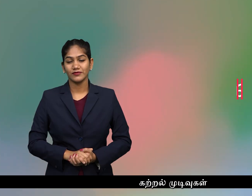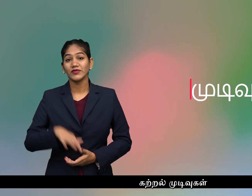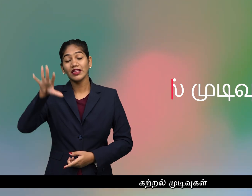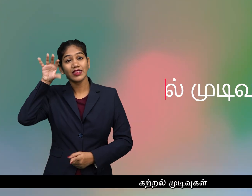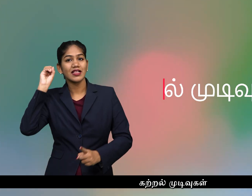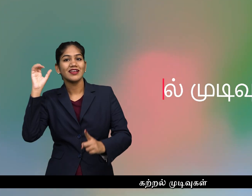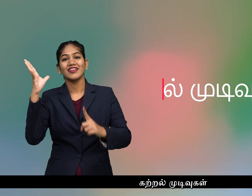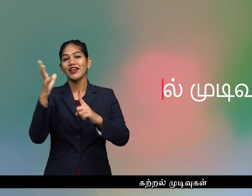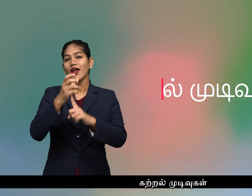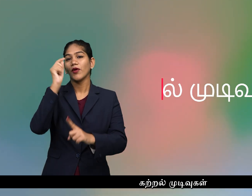கற்றுக்கொள்வீர்கள்.